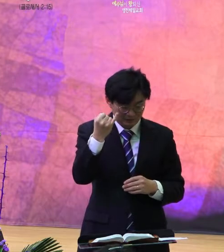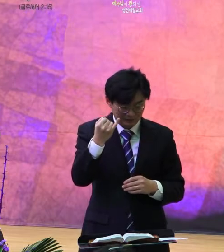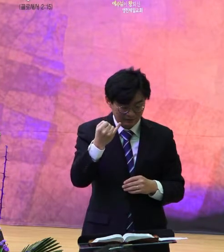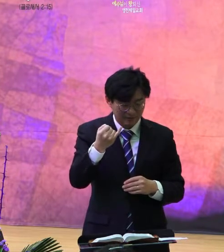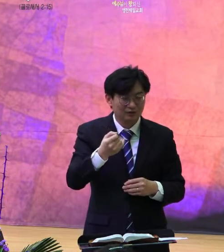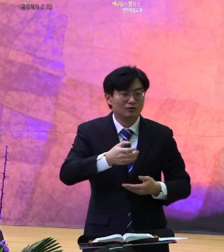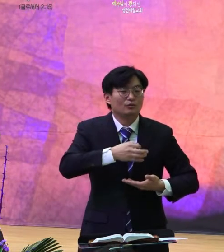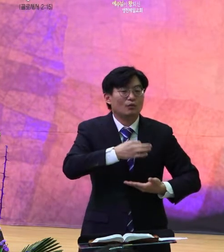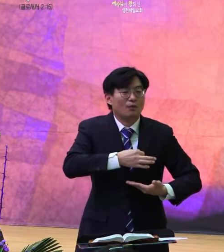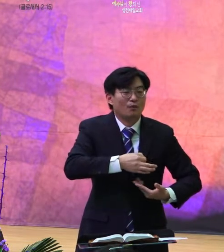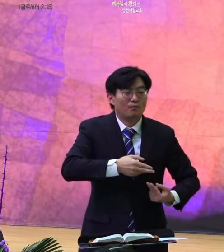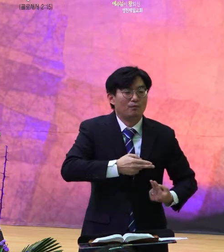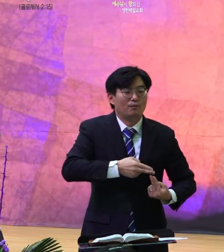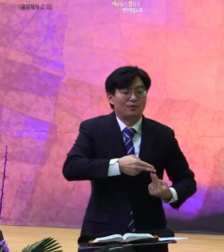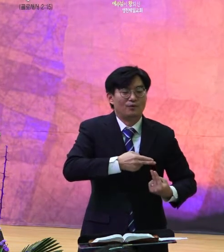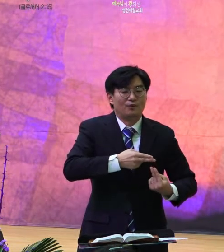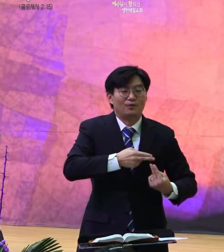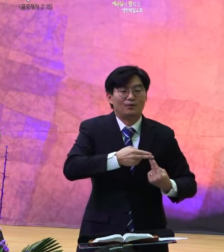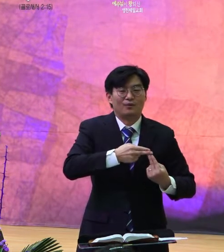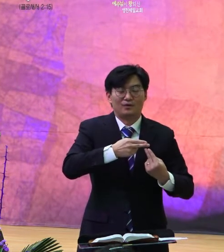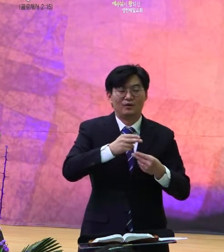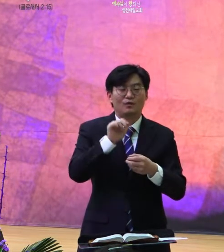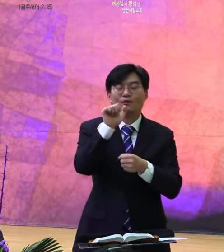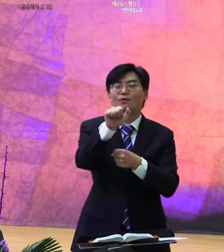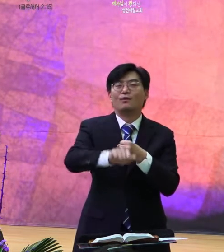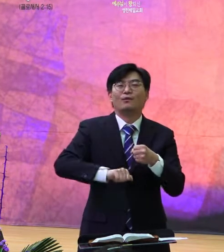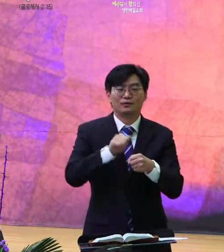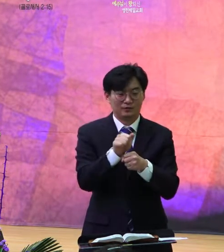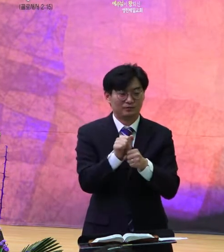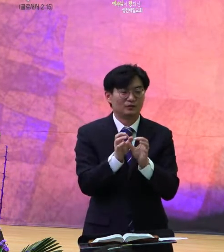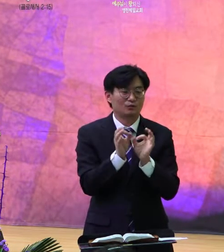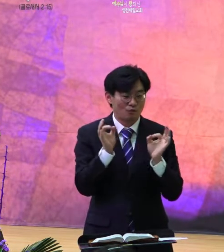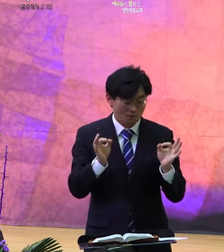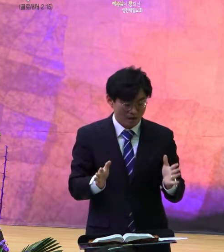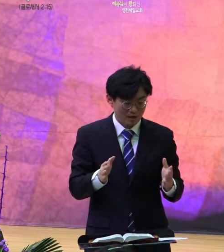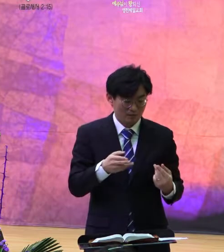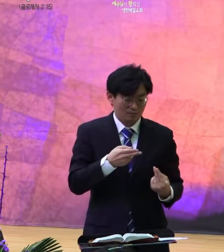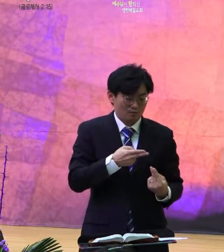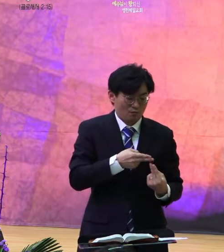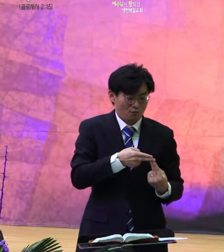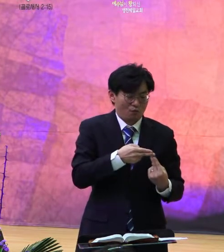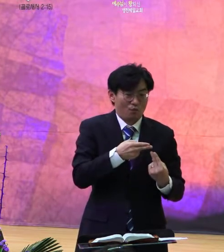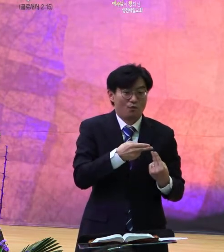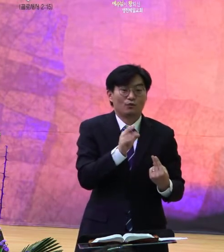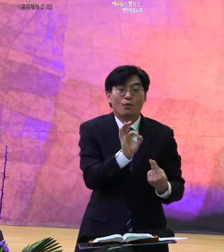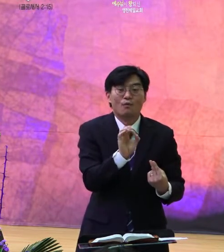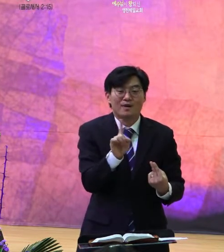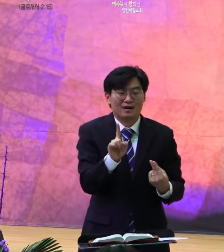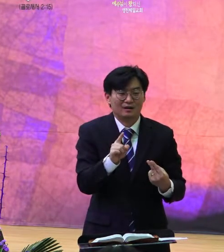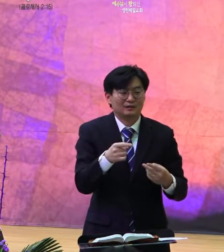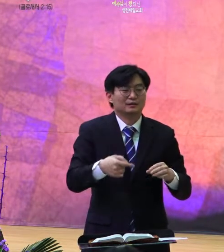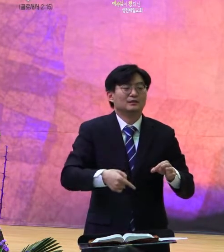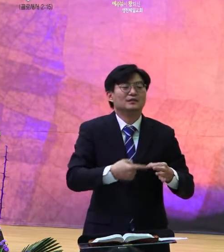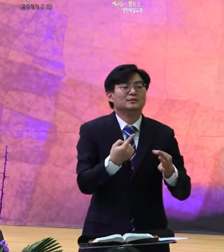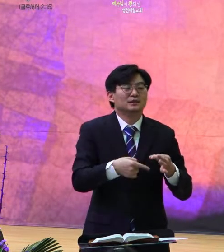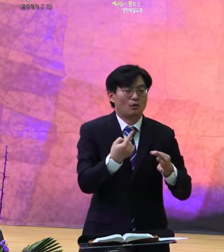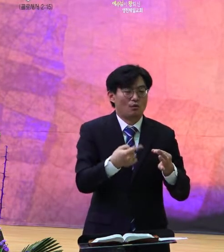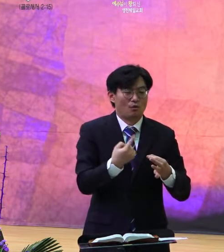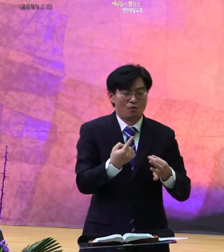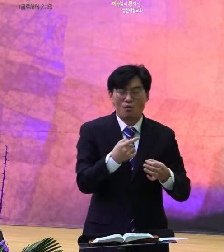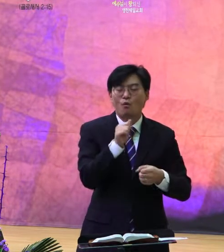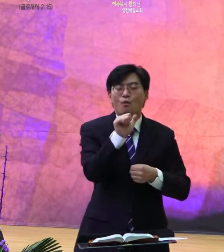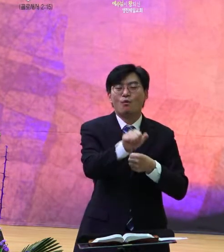할머니는 50년 동안 모아온 이 11조를 드리기 위해서 강을 건너갔던 것입니다. 50년